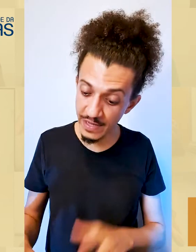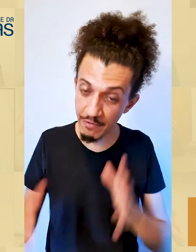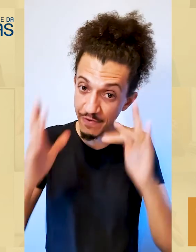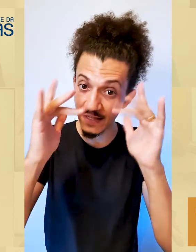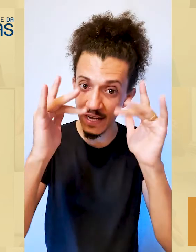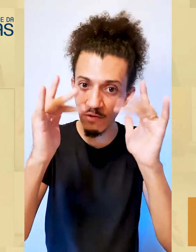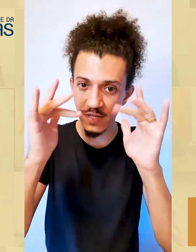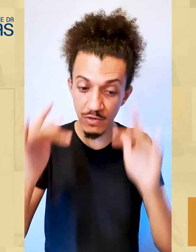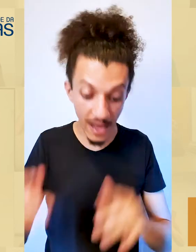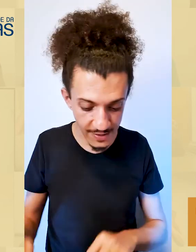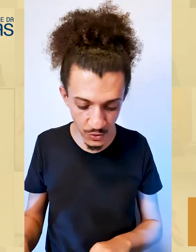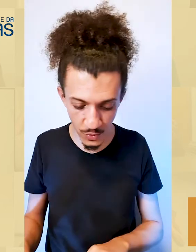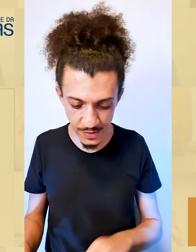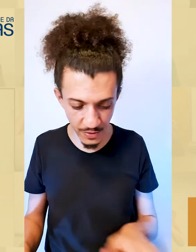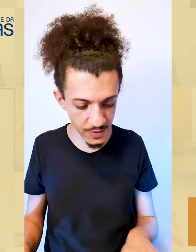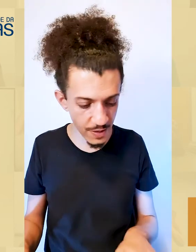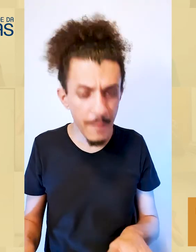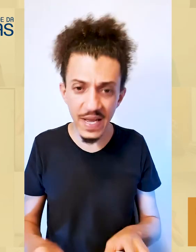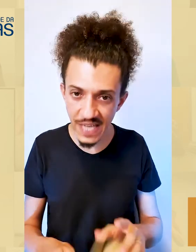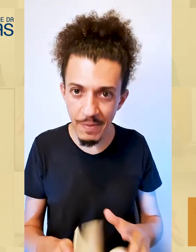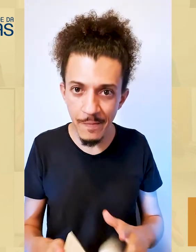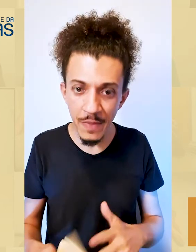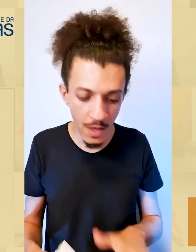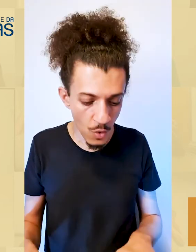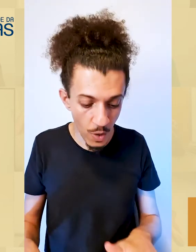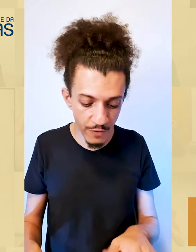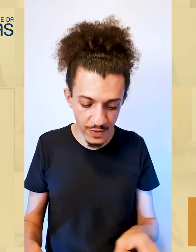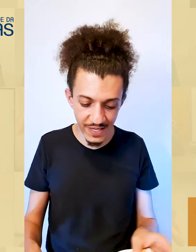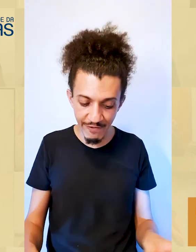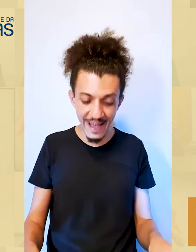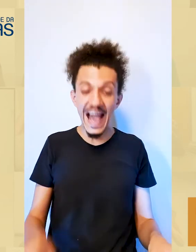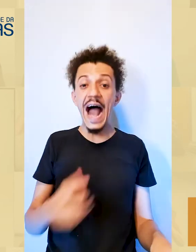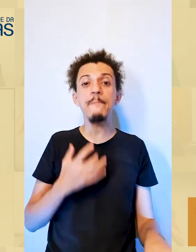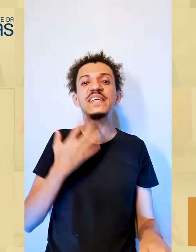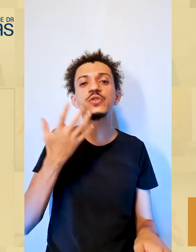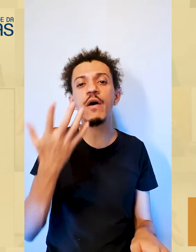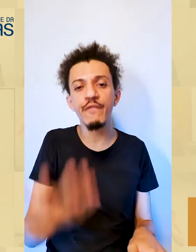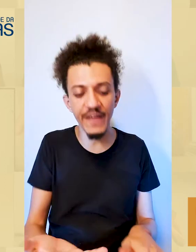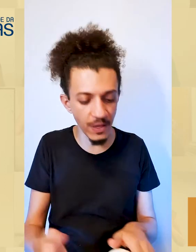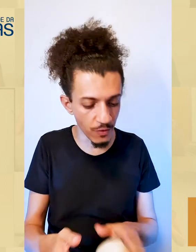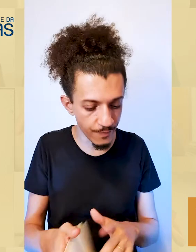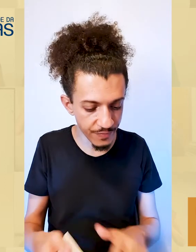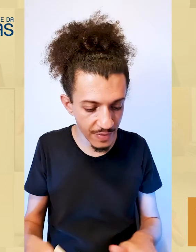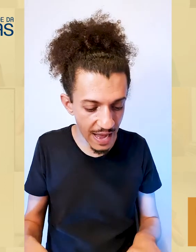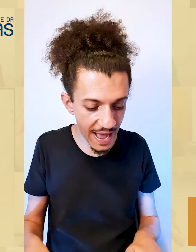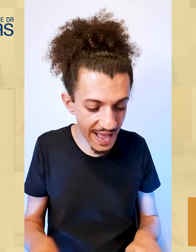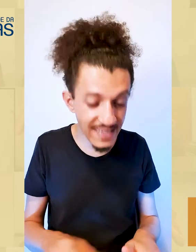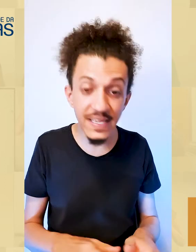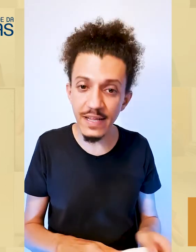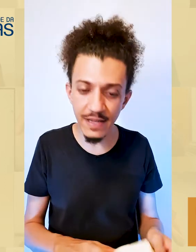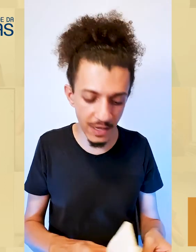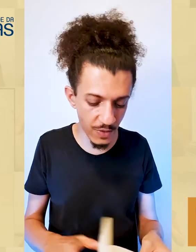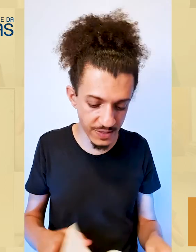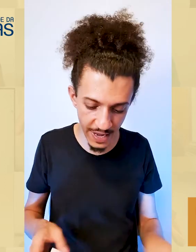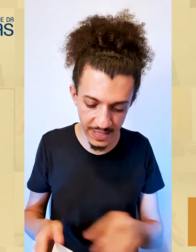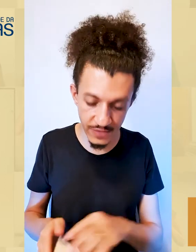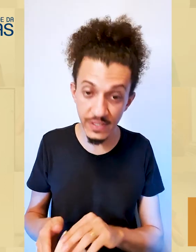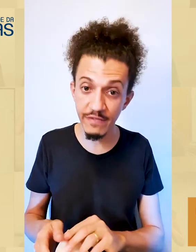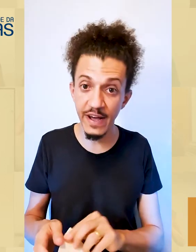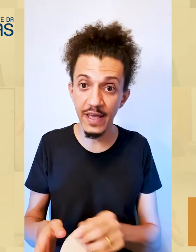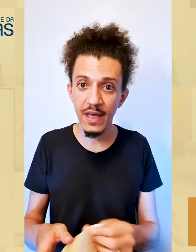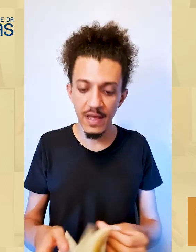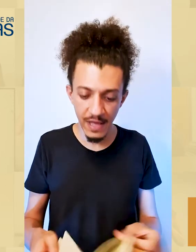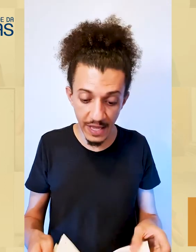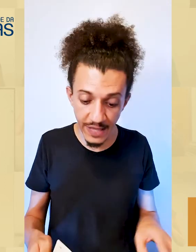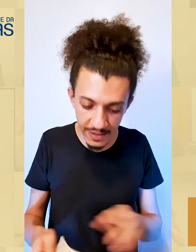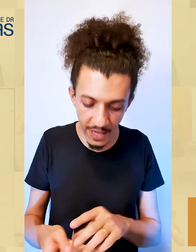e eu devo fazer ele usando as duas mãos. Percebe? Quando você vai absorvendo a escrita da língua de sinais, você